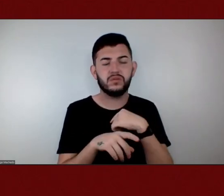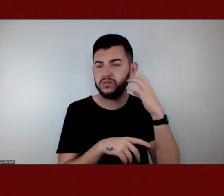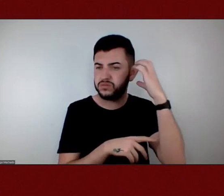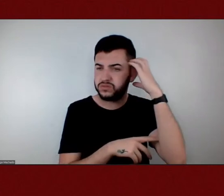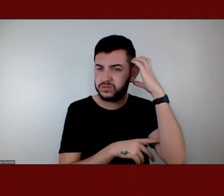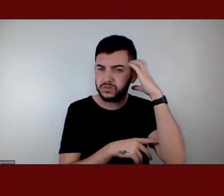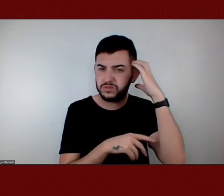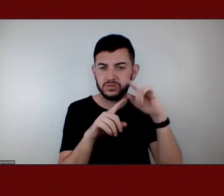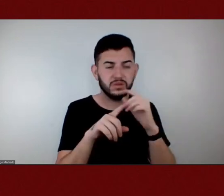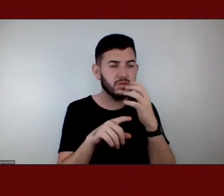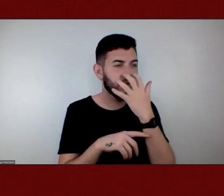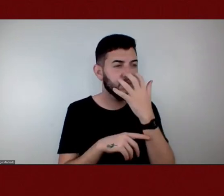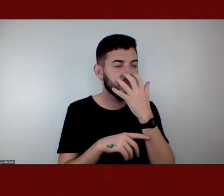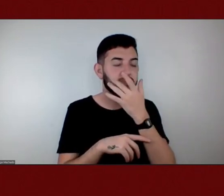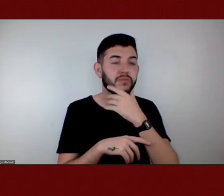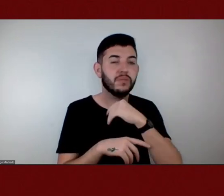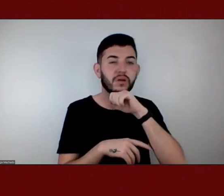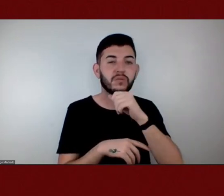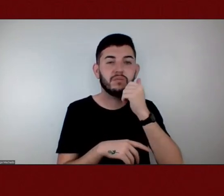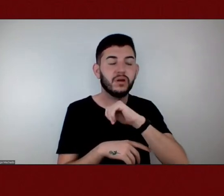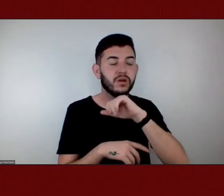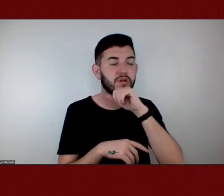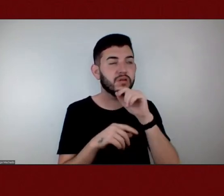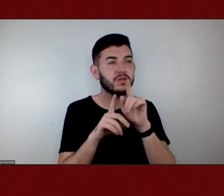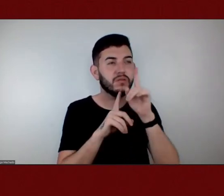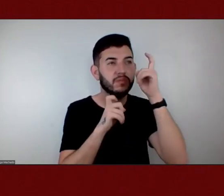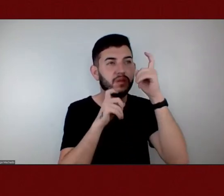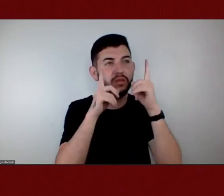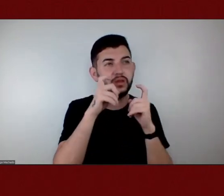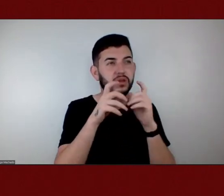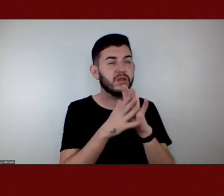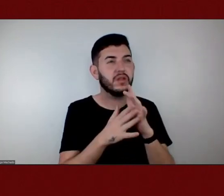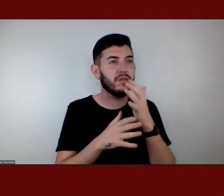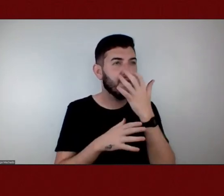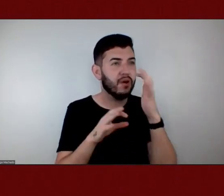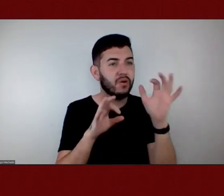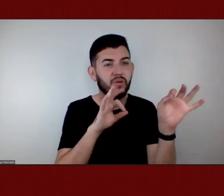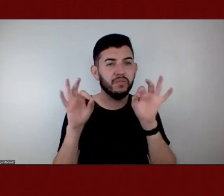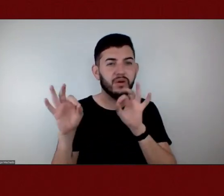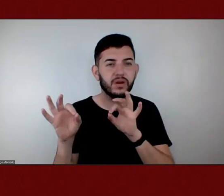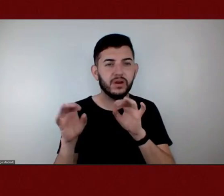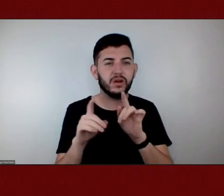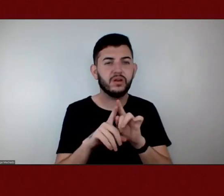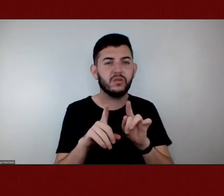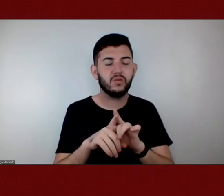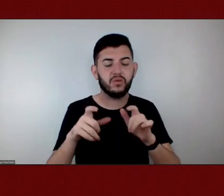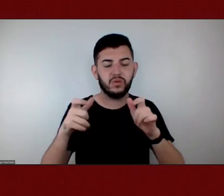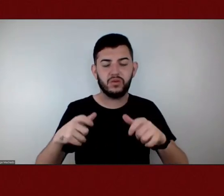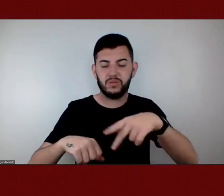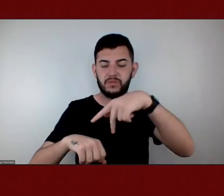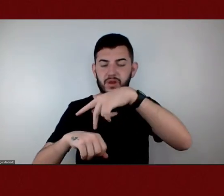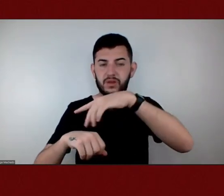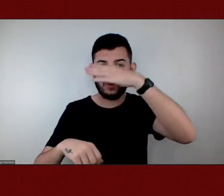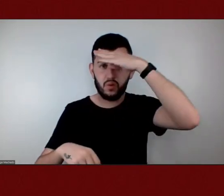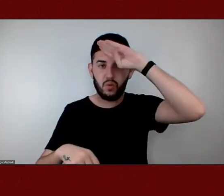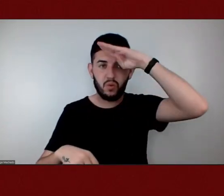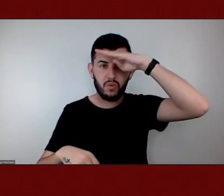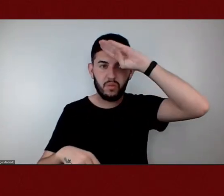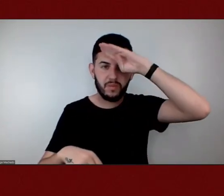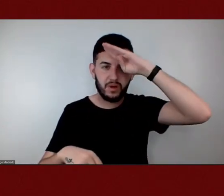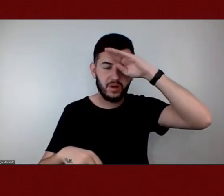eles estavam acompanhando ao vivo a crise dos mísseis em Cuba. E aos 10 anos, junto com os amigos da